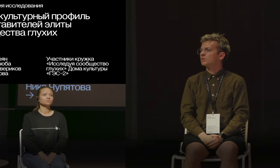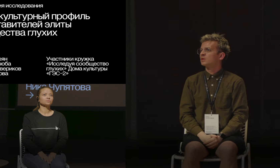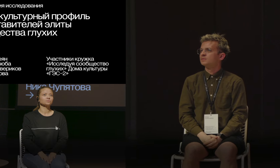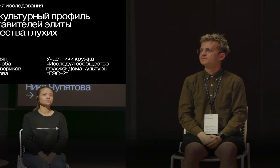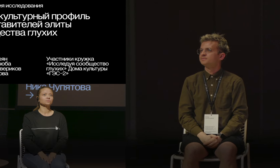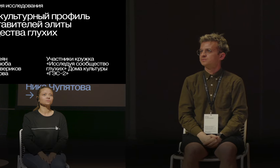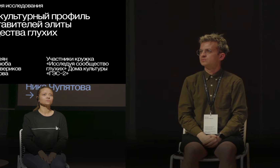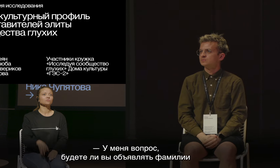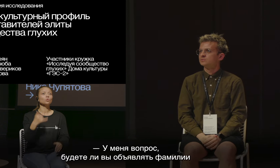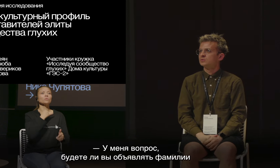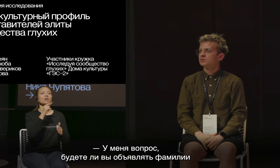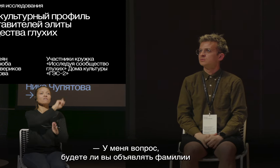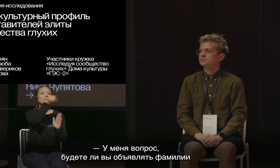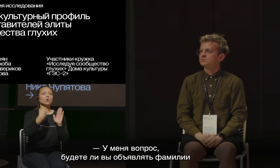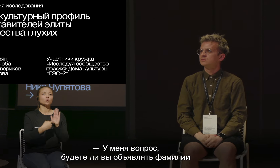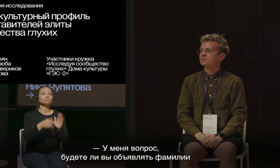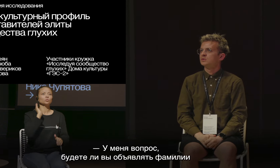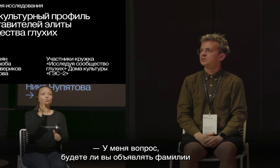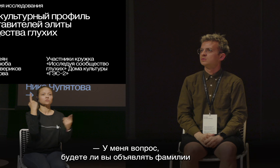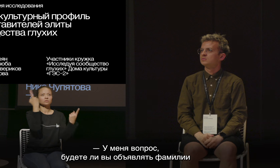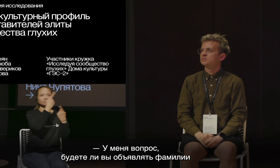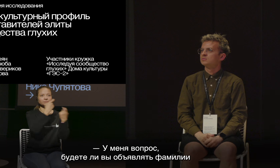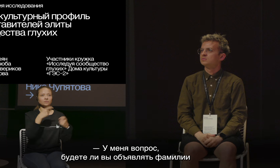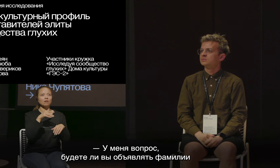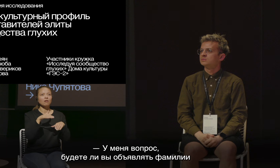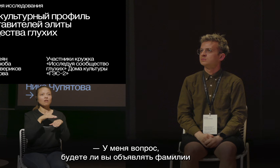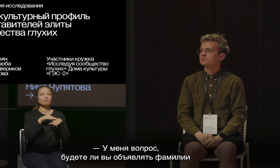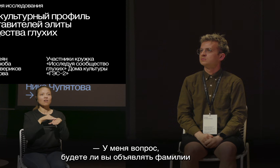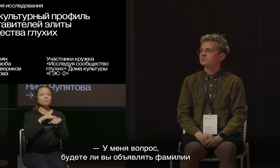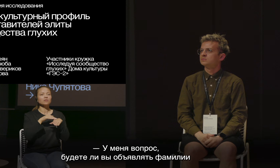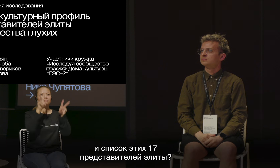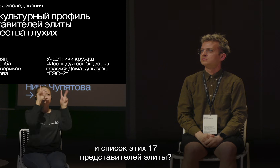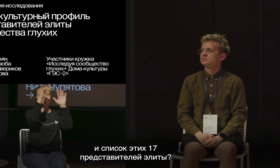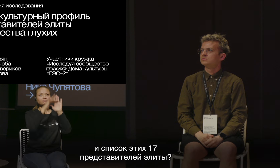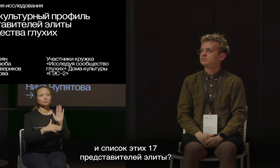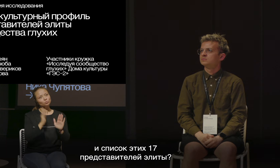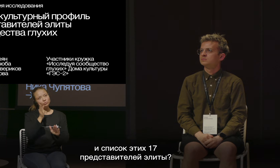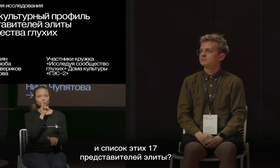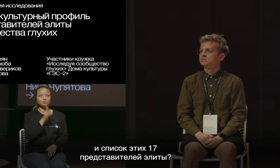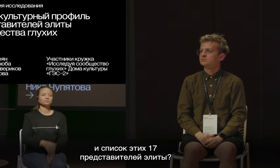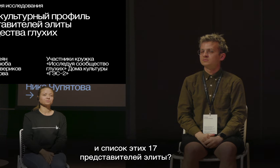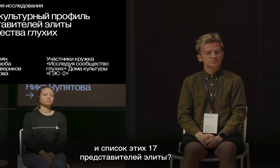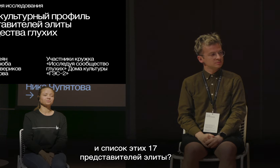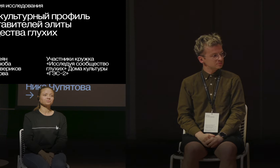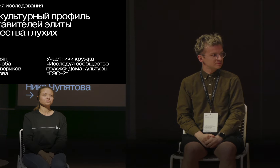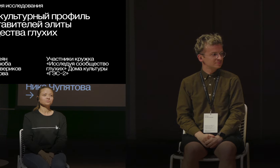Там нет микрофона, не так, слышно. У меня вопрос. Будете ли вы объявлять фамилии и список этих 17 представителей элиты?